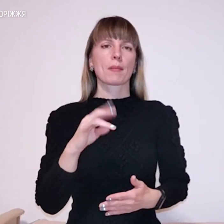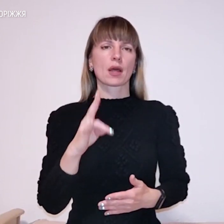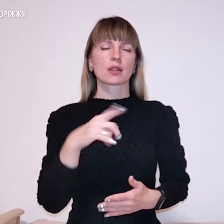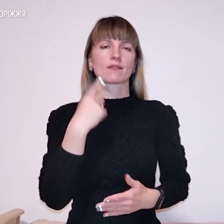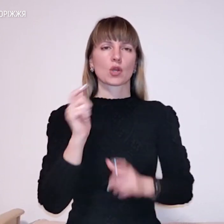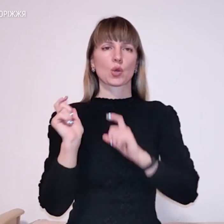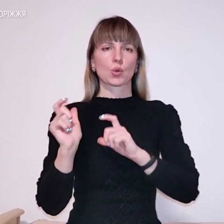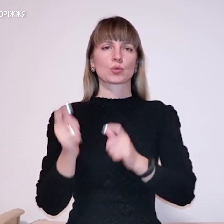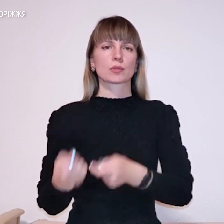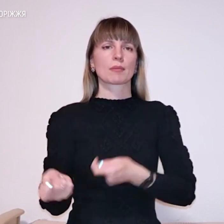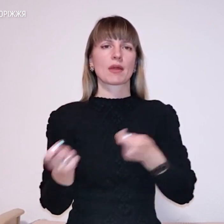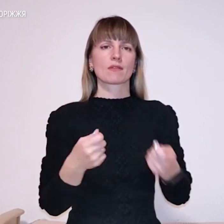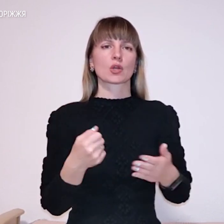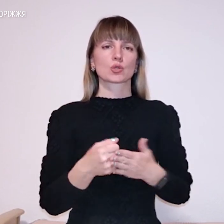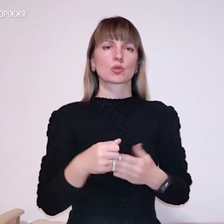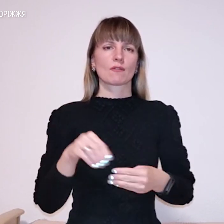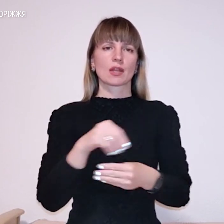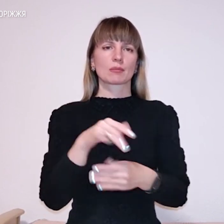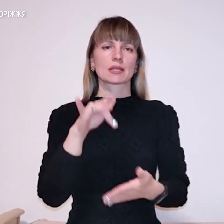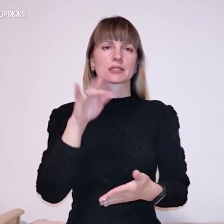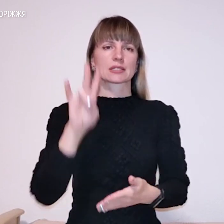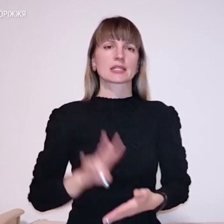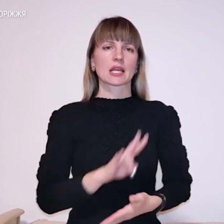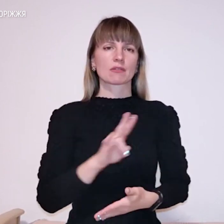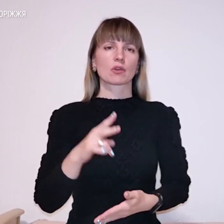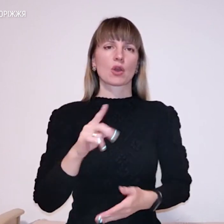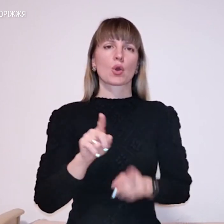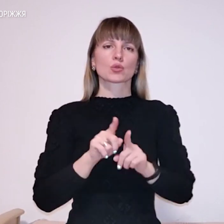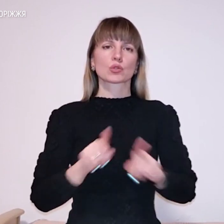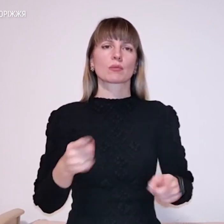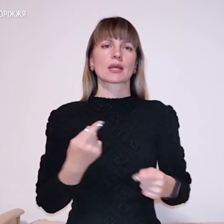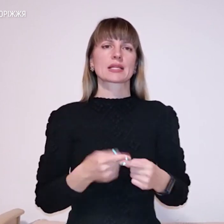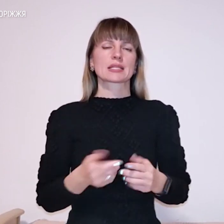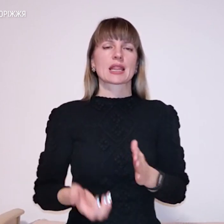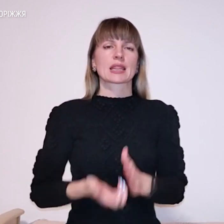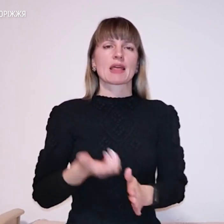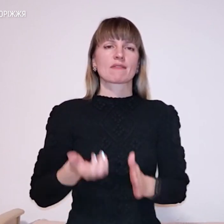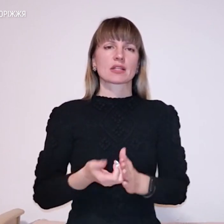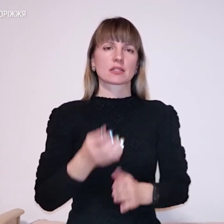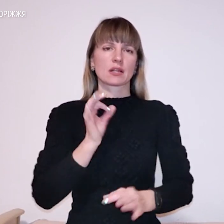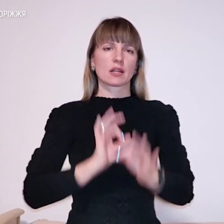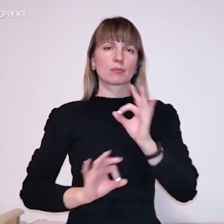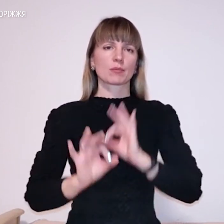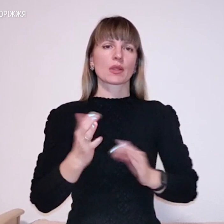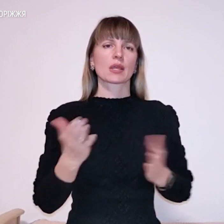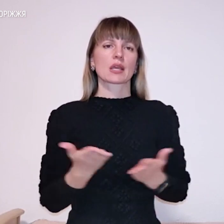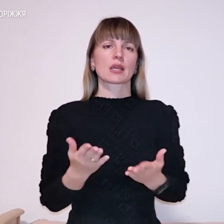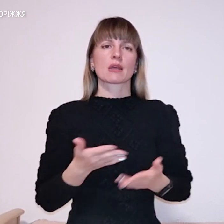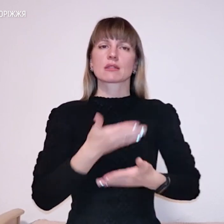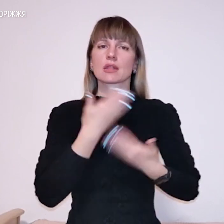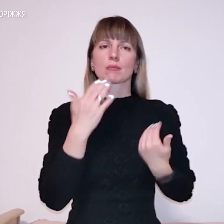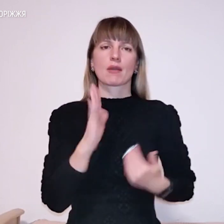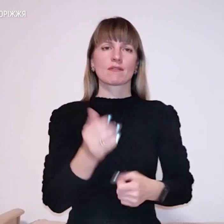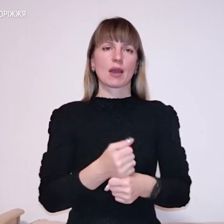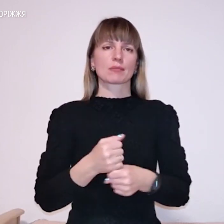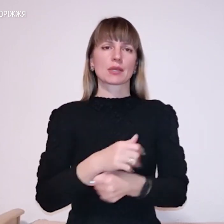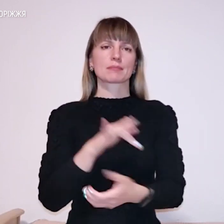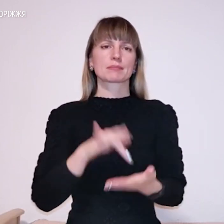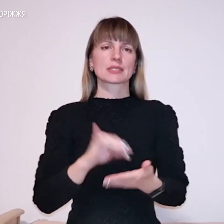вантаж, доправлений до Вірменської церкви, особливий. Це дефіцитні медикаменти, яких немає в аптеках міста та області